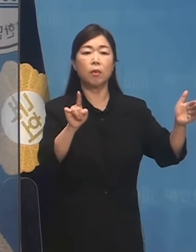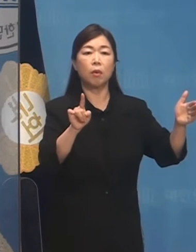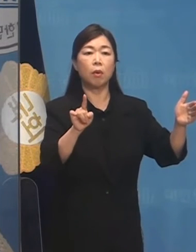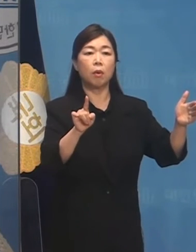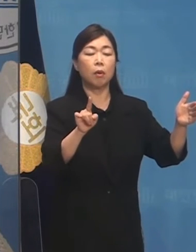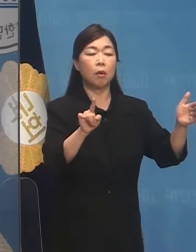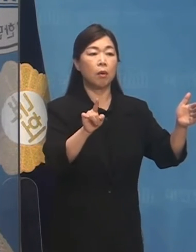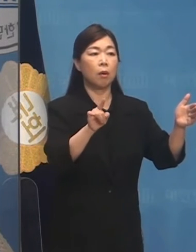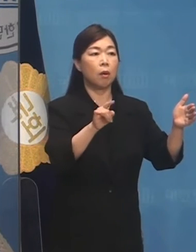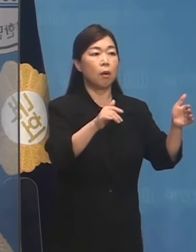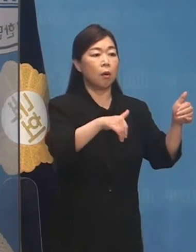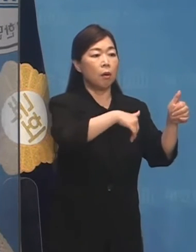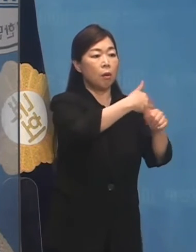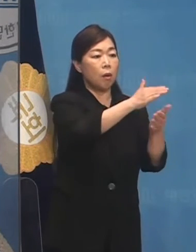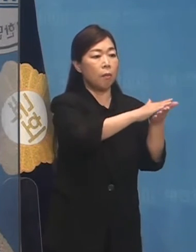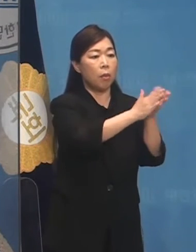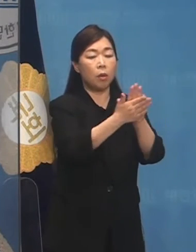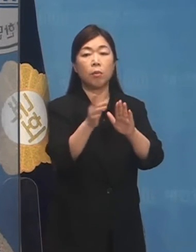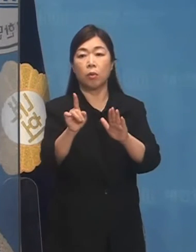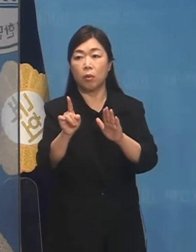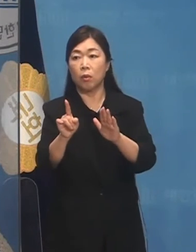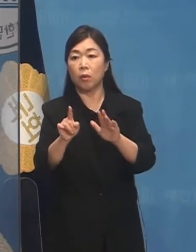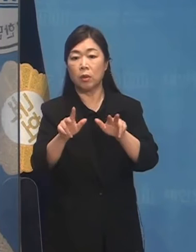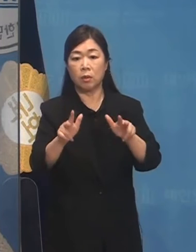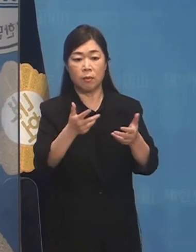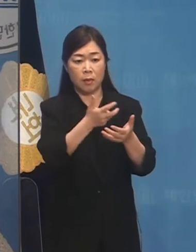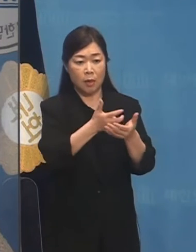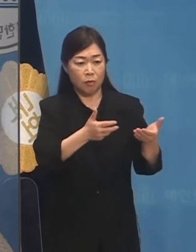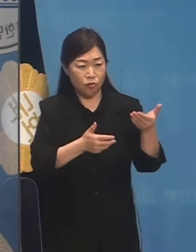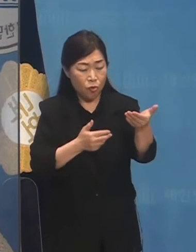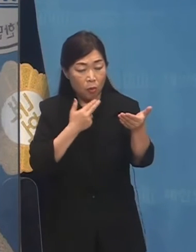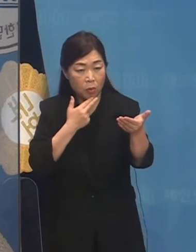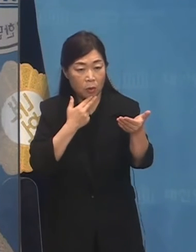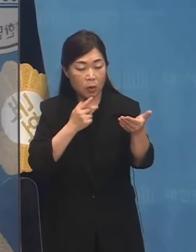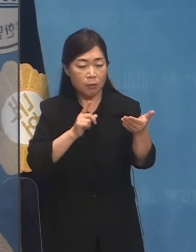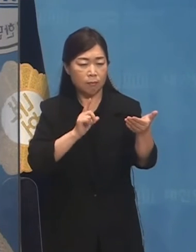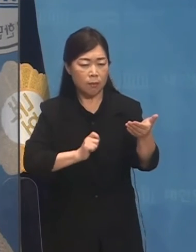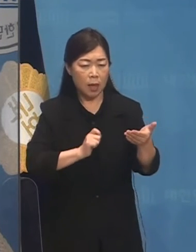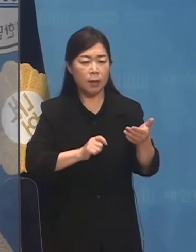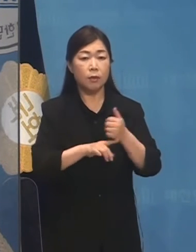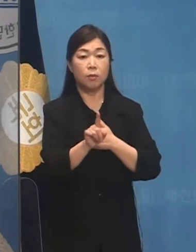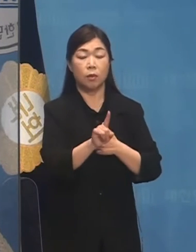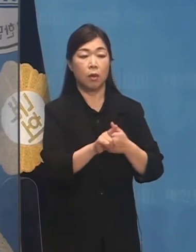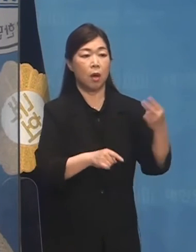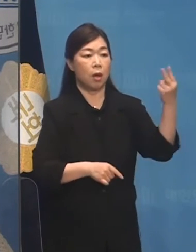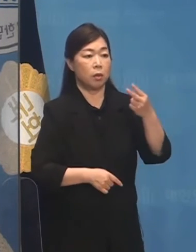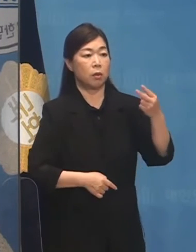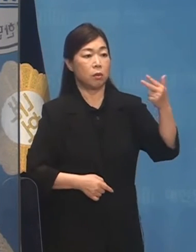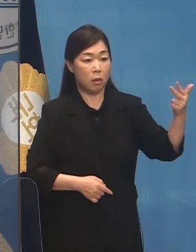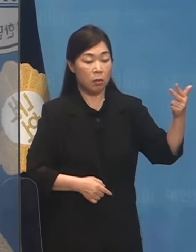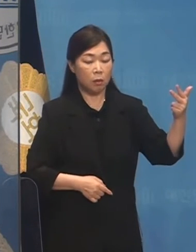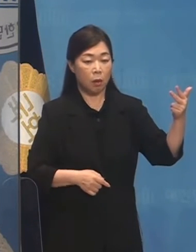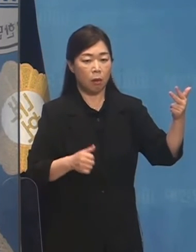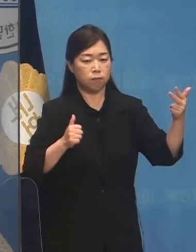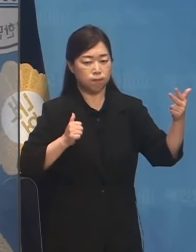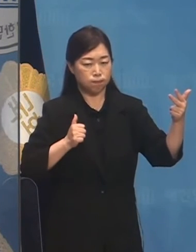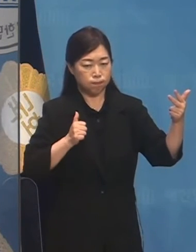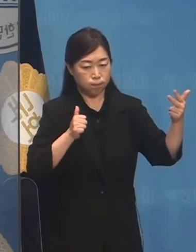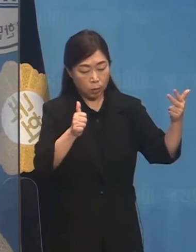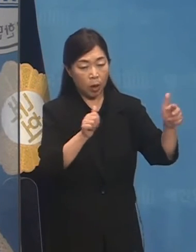변화가 있었느냐? 지금은 아무 자료를 제출하지 않고 있는데 2007년에는 비교적